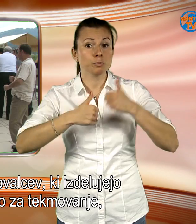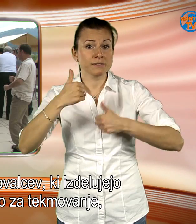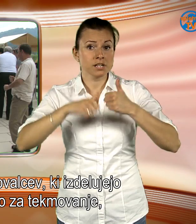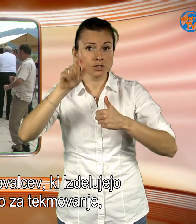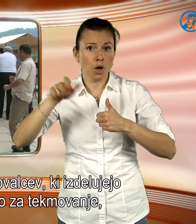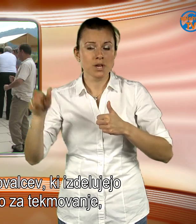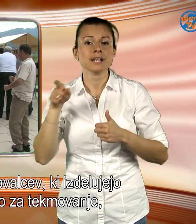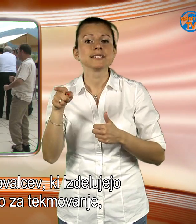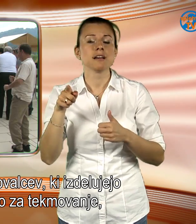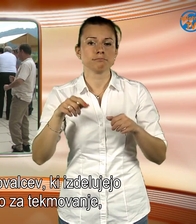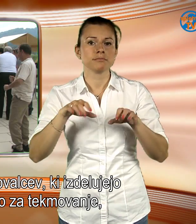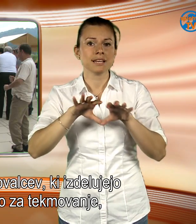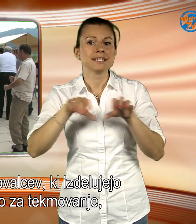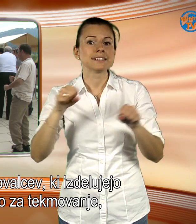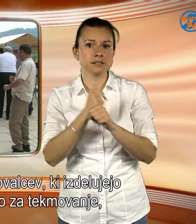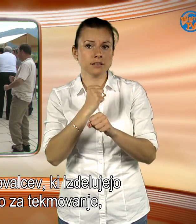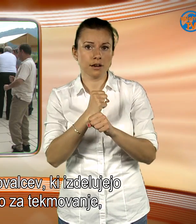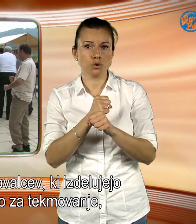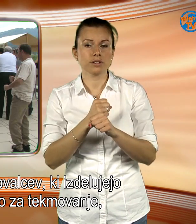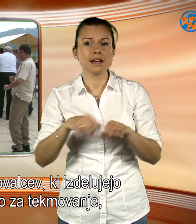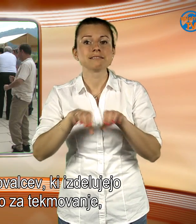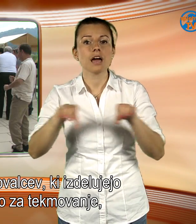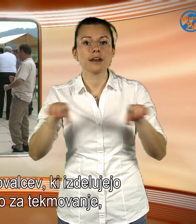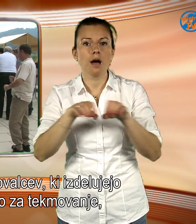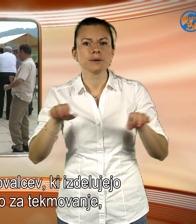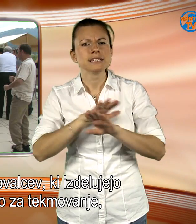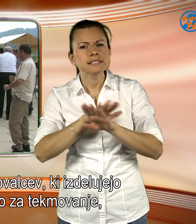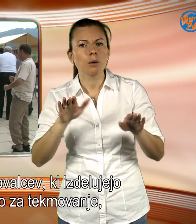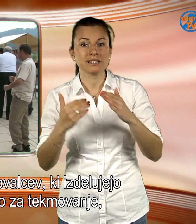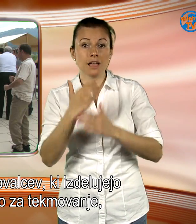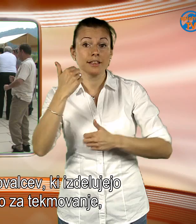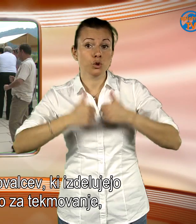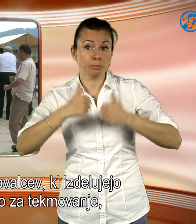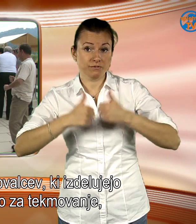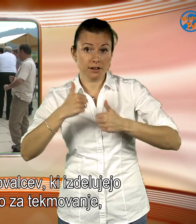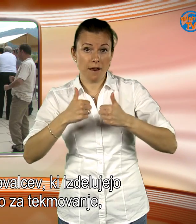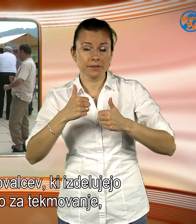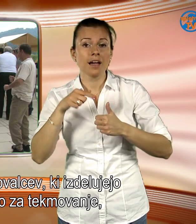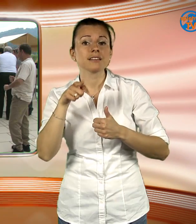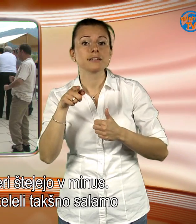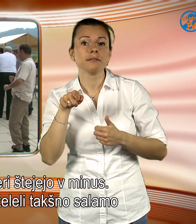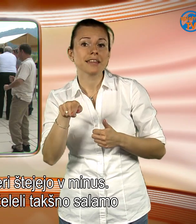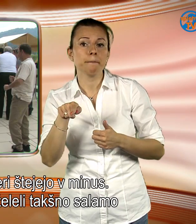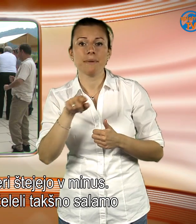Veliko je tekmovalcev, ki izdelujejo salame samo za tekmovanje, kar jim nekateri štejejo v minus.